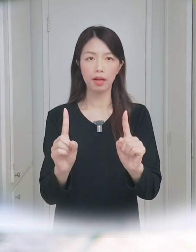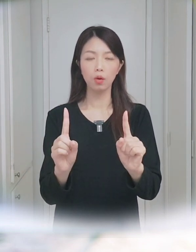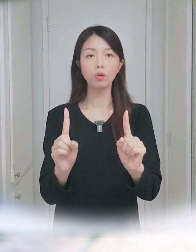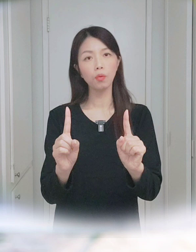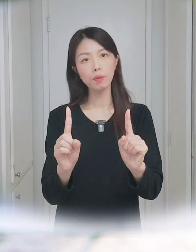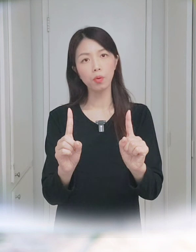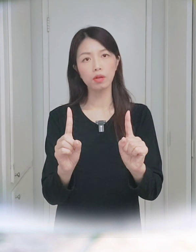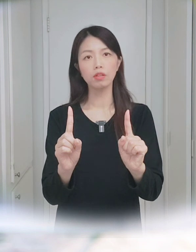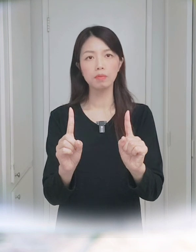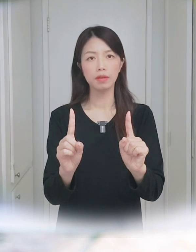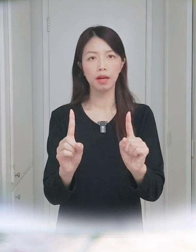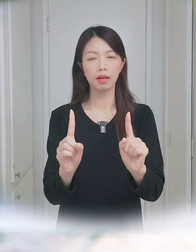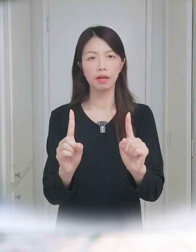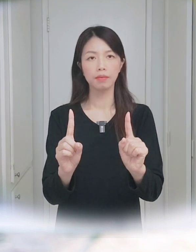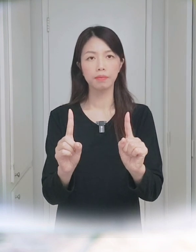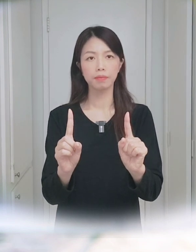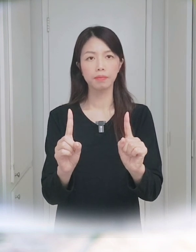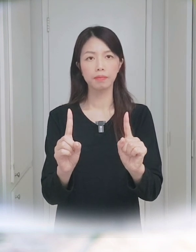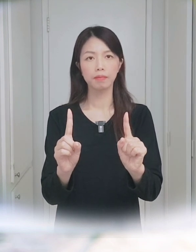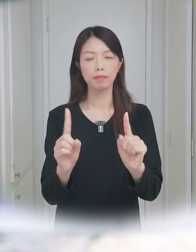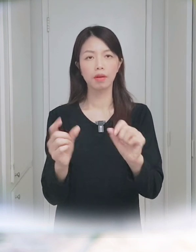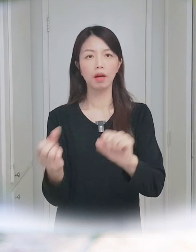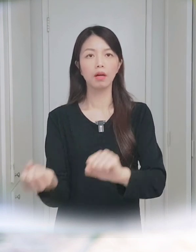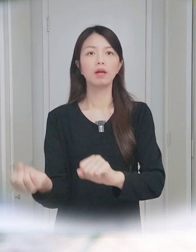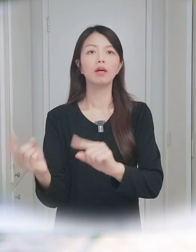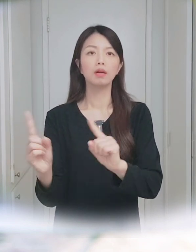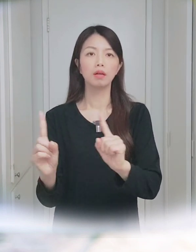부활 혹은 회복 이런 뜻입니다.